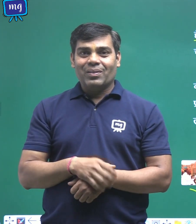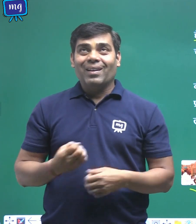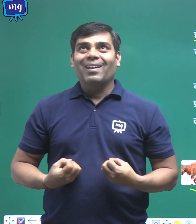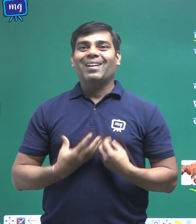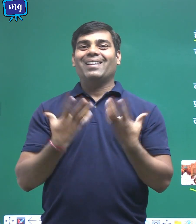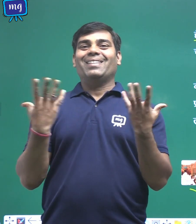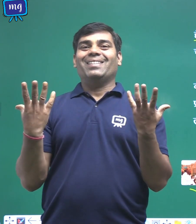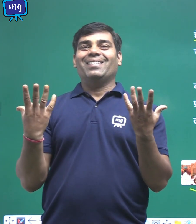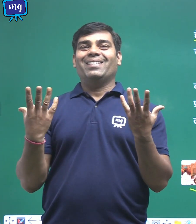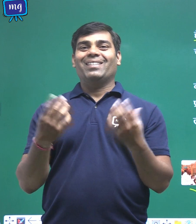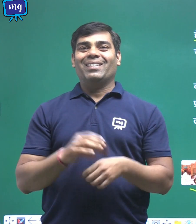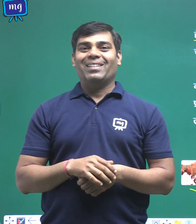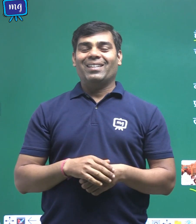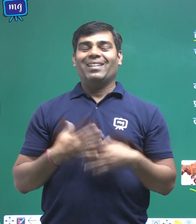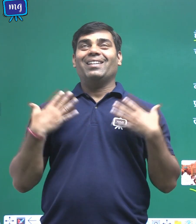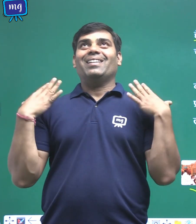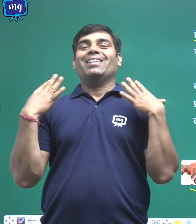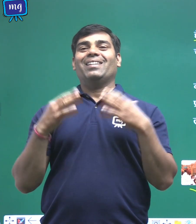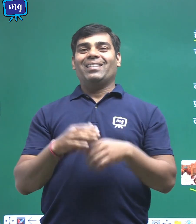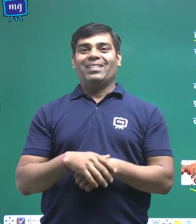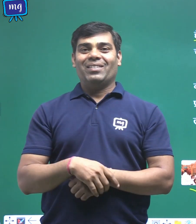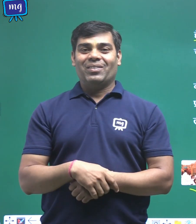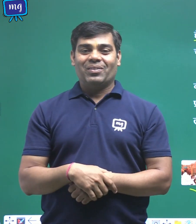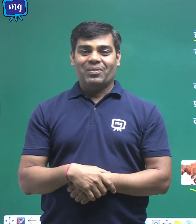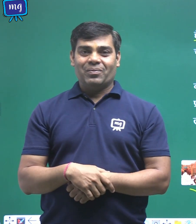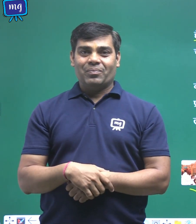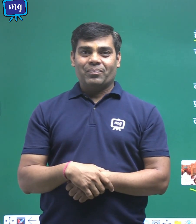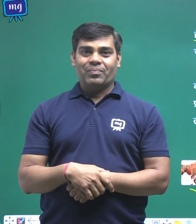आनंद ले रहे हैं।